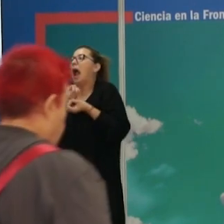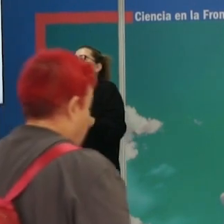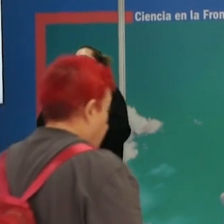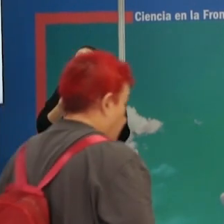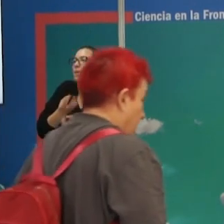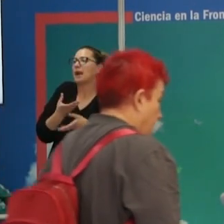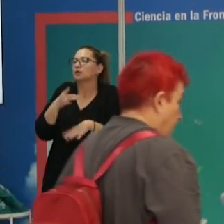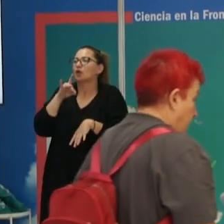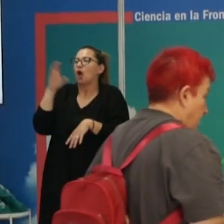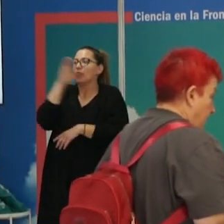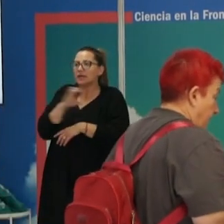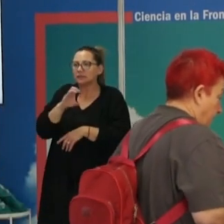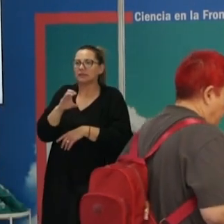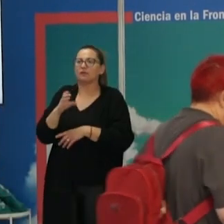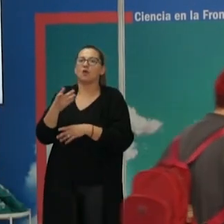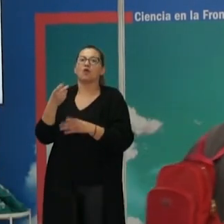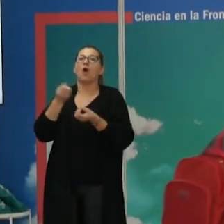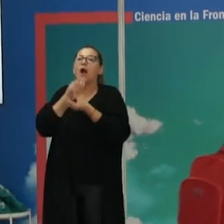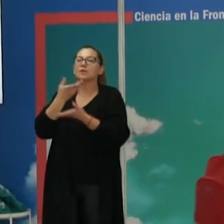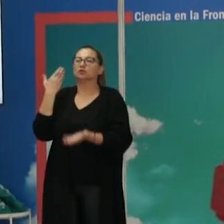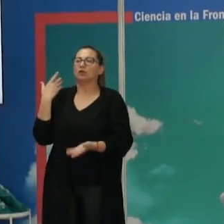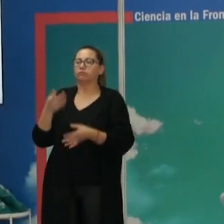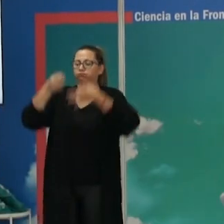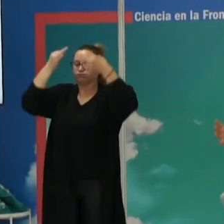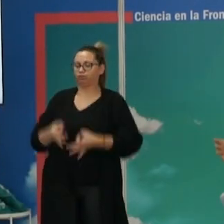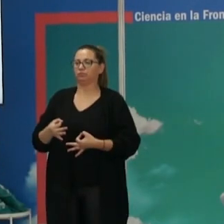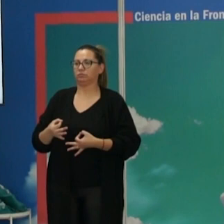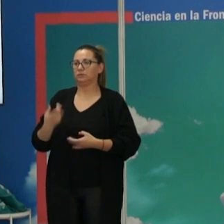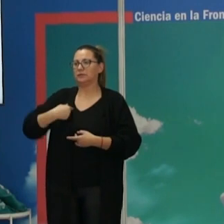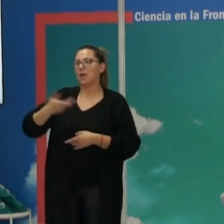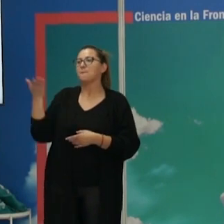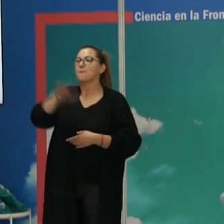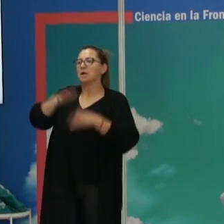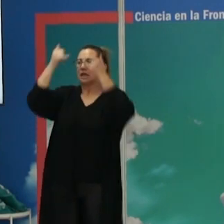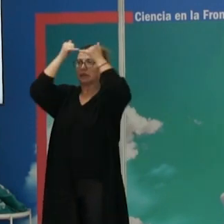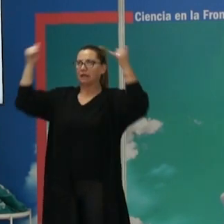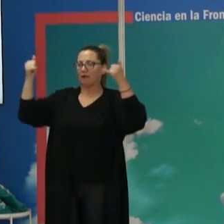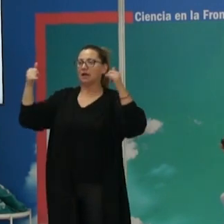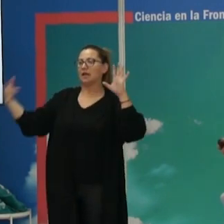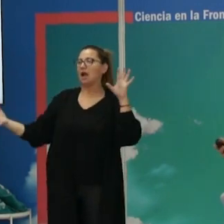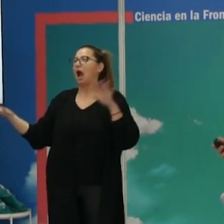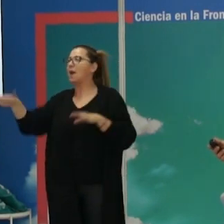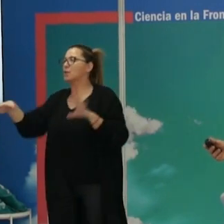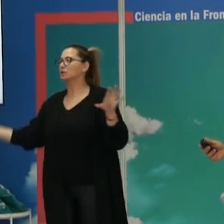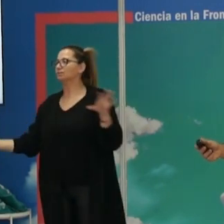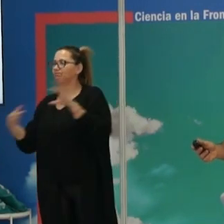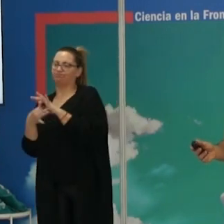un consenso sólido que permita asimilar el estado de muerte encefálica a la muerte. Esto, por